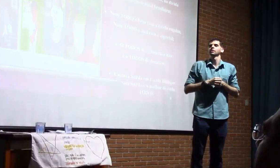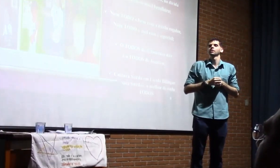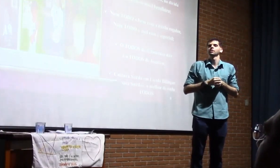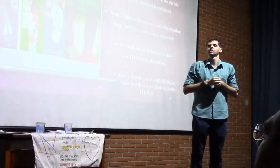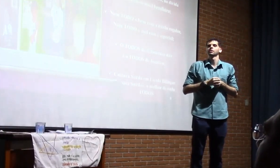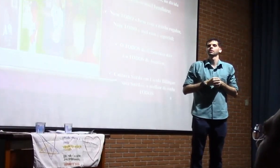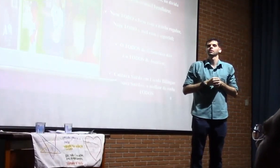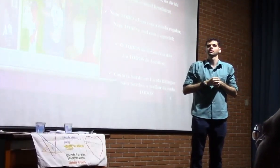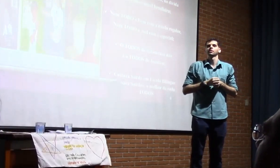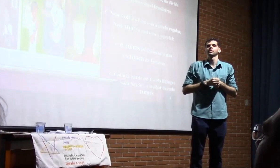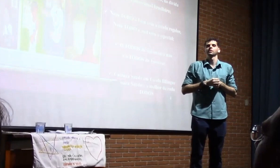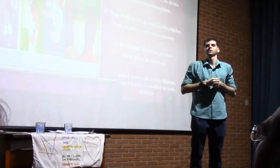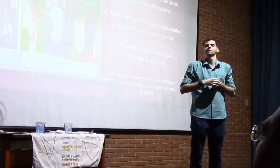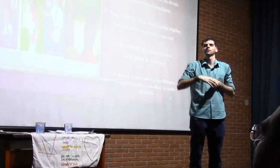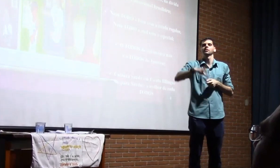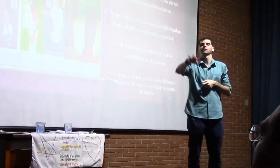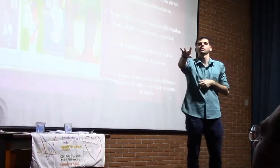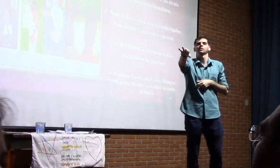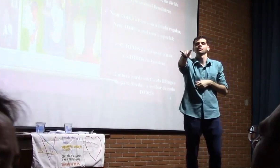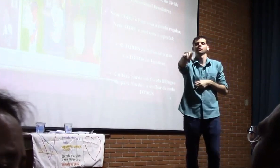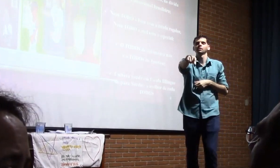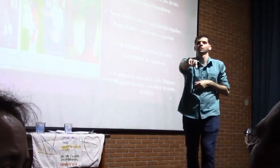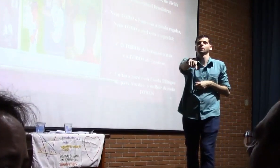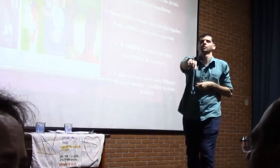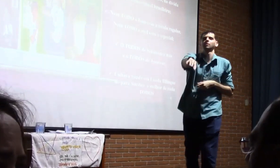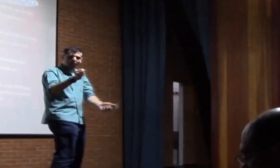ouvintes, para dar lugar para os surdos.